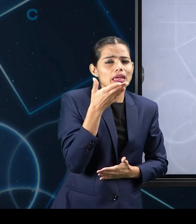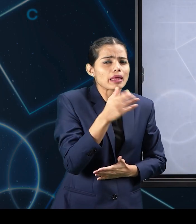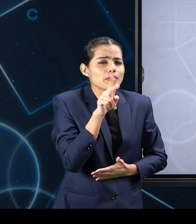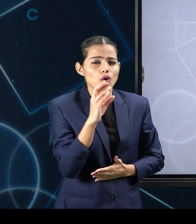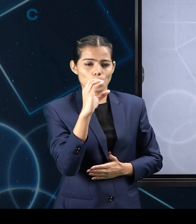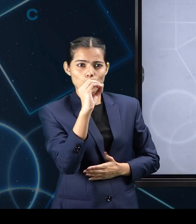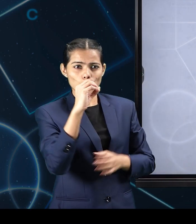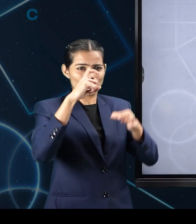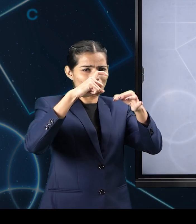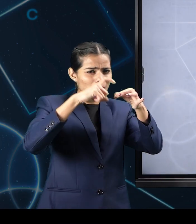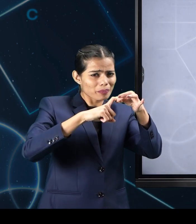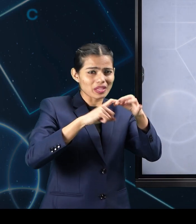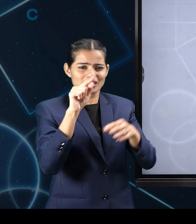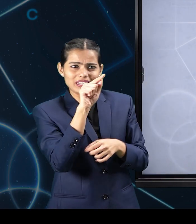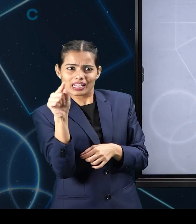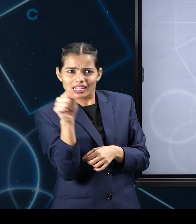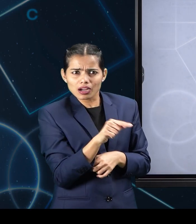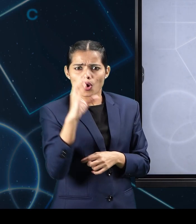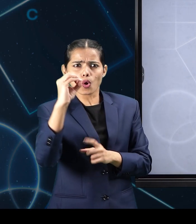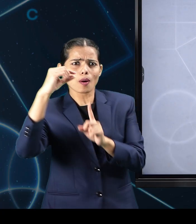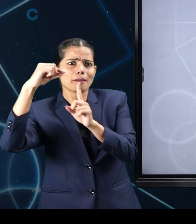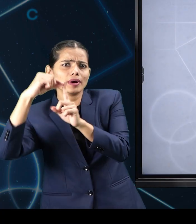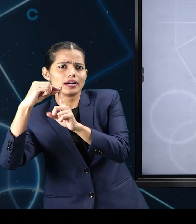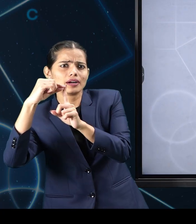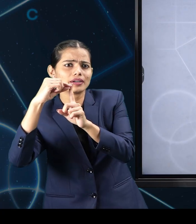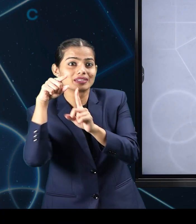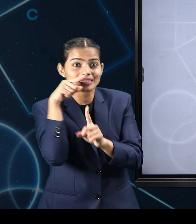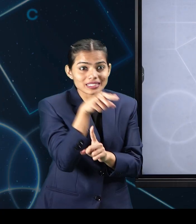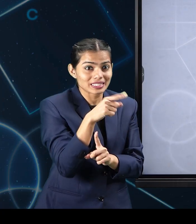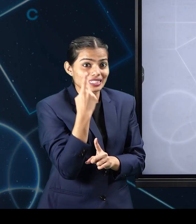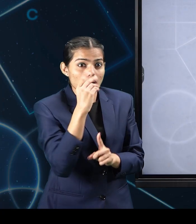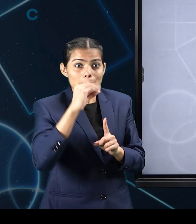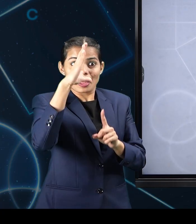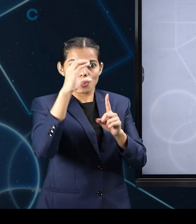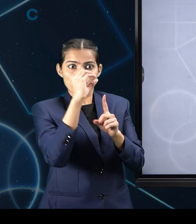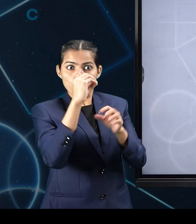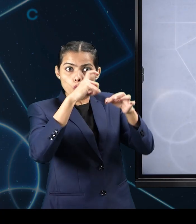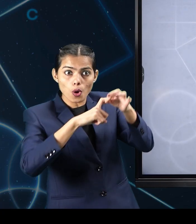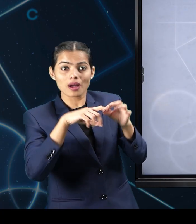इसका मतलब है कि OQ ग्रेटर देन OP।